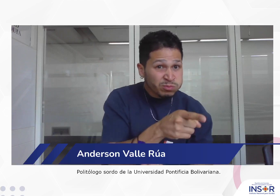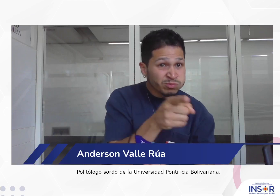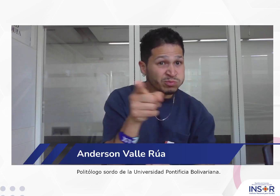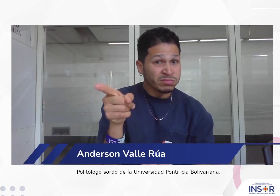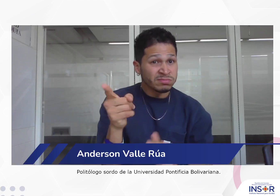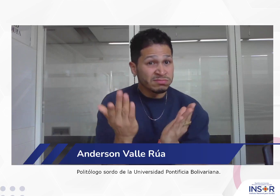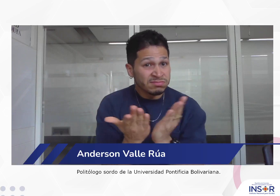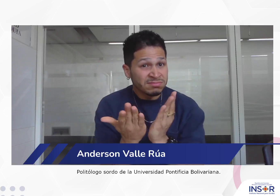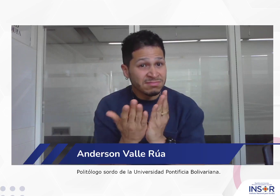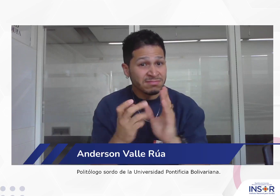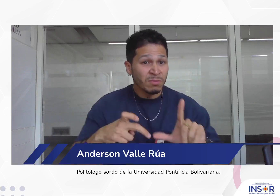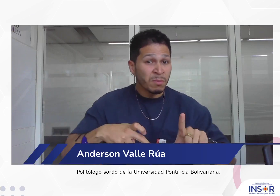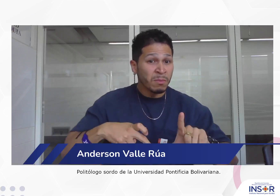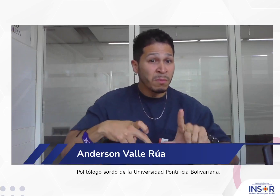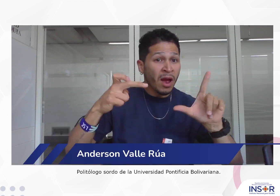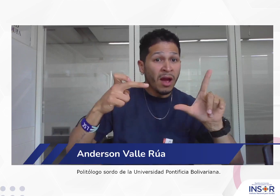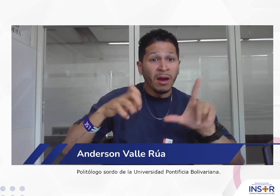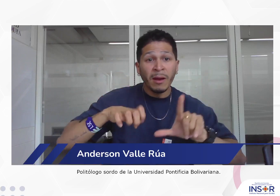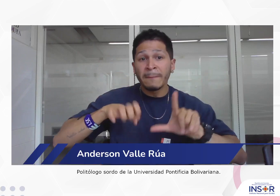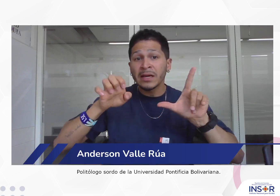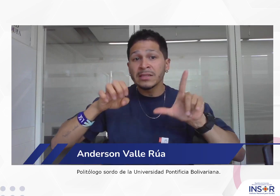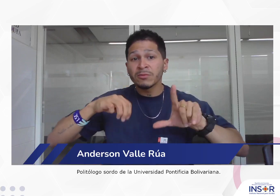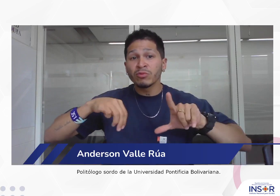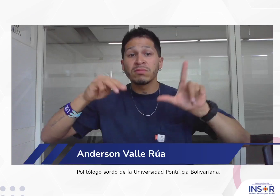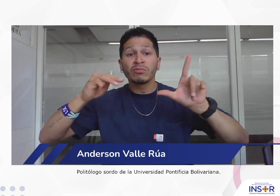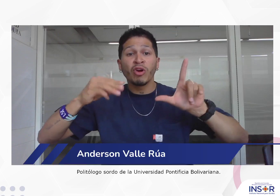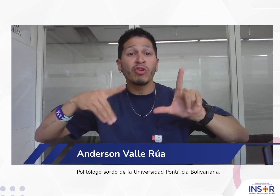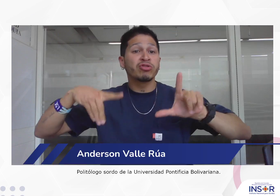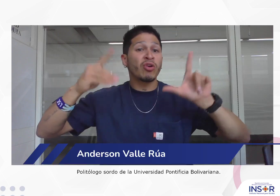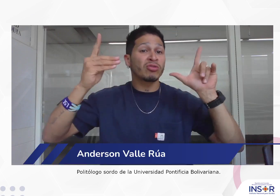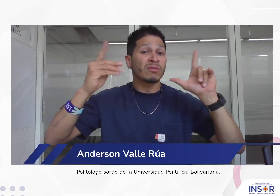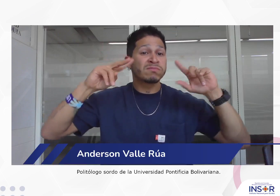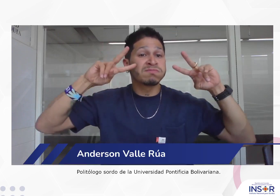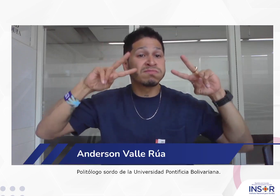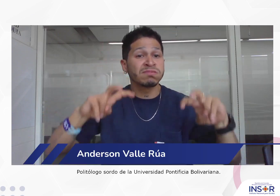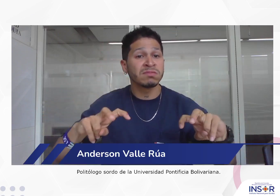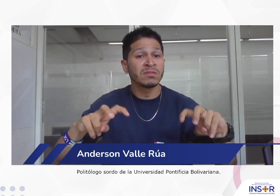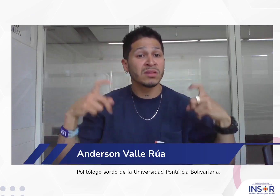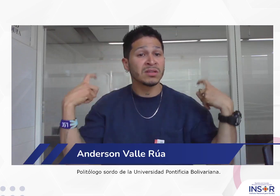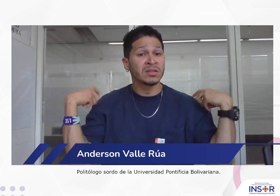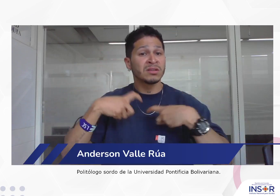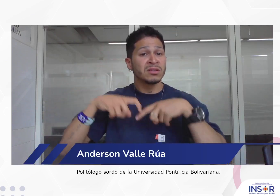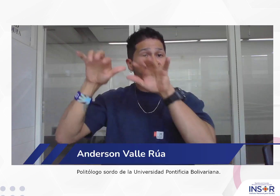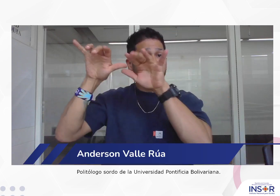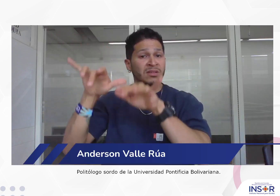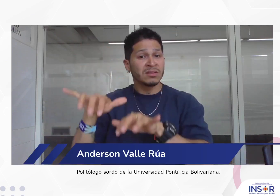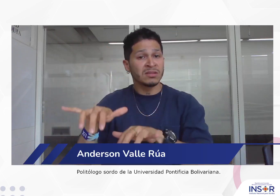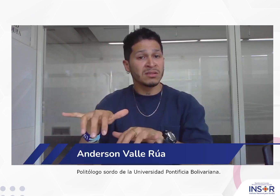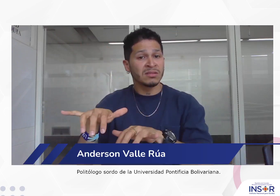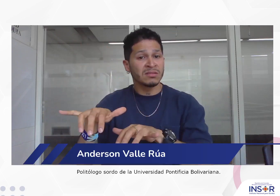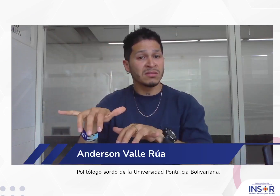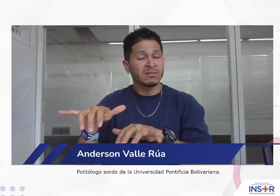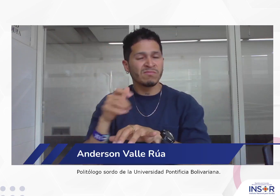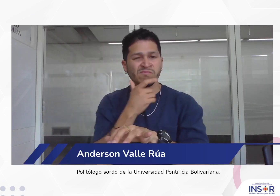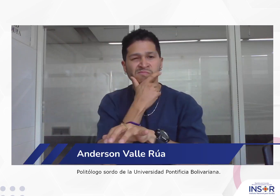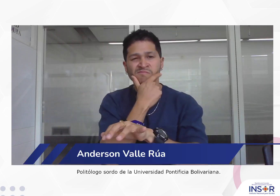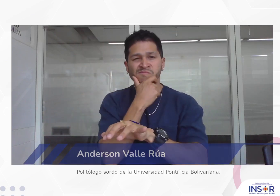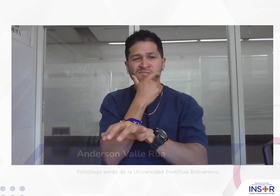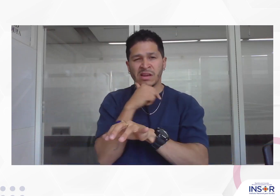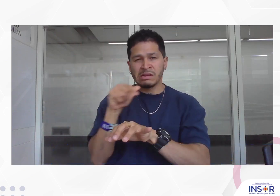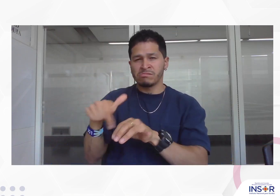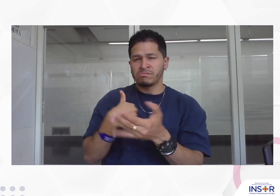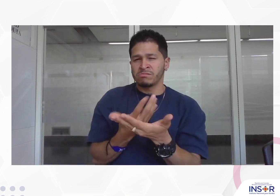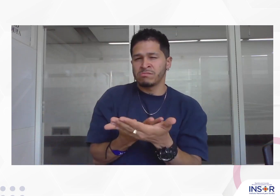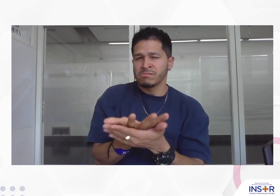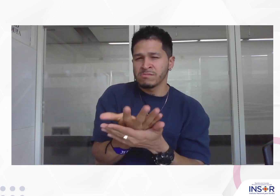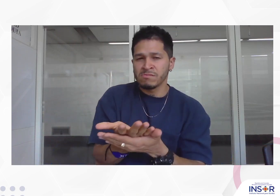la participación de la lengua de señas en estos escenarios es igual. En procesos de pregrado, maestría, posgrado, se